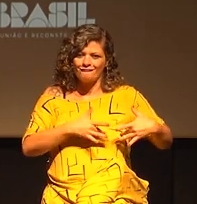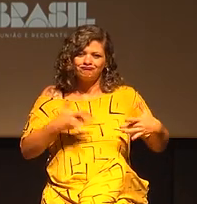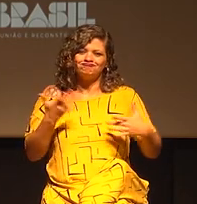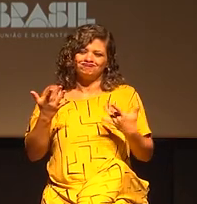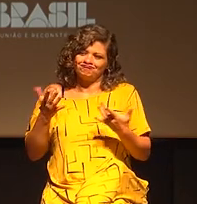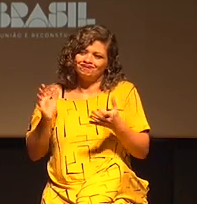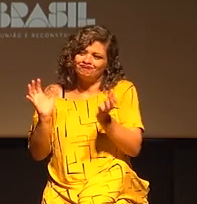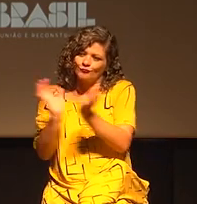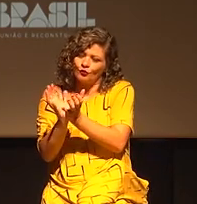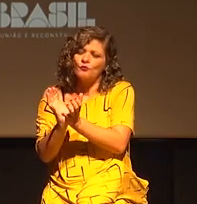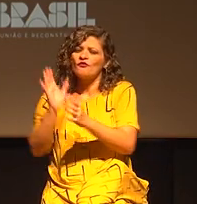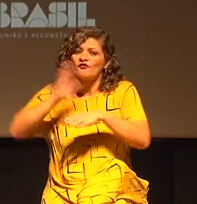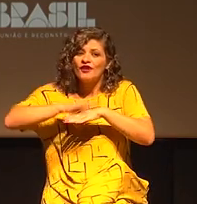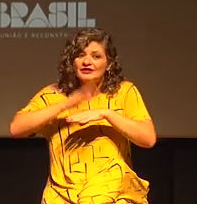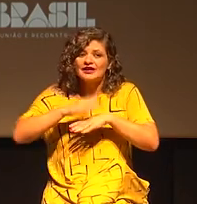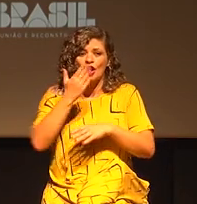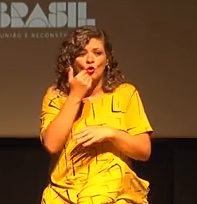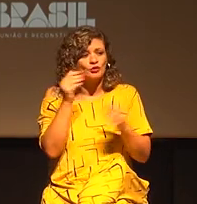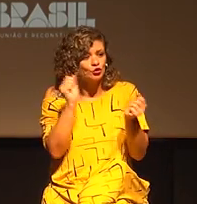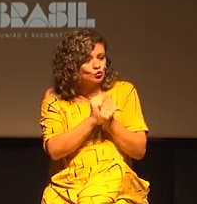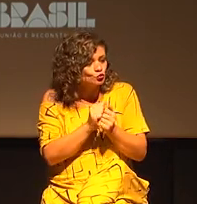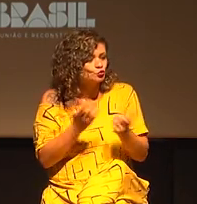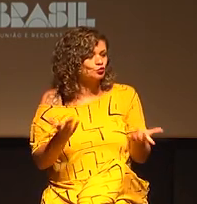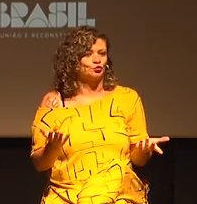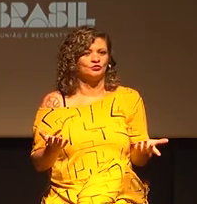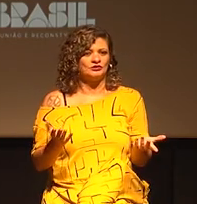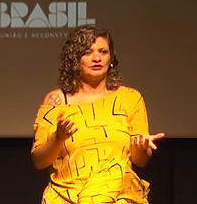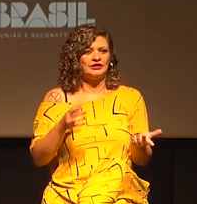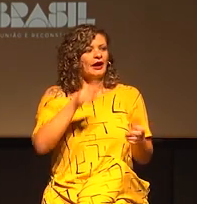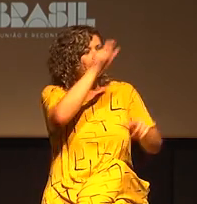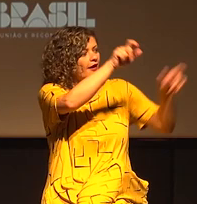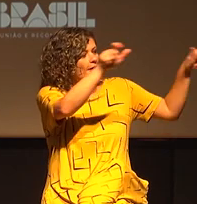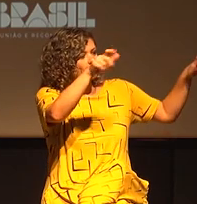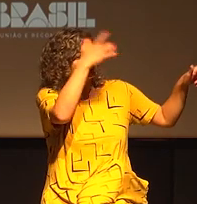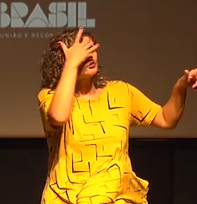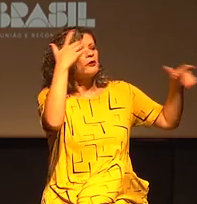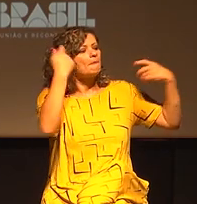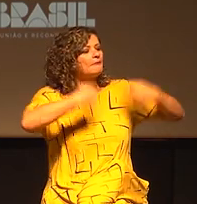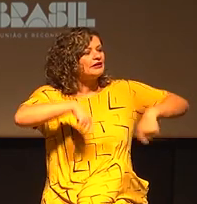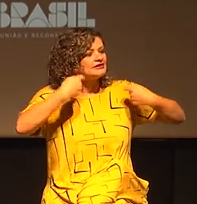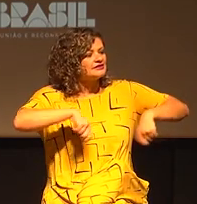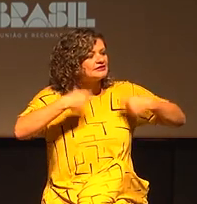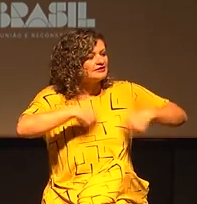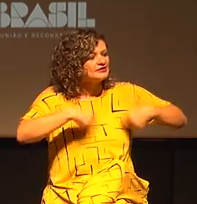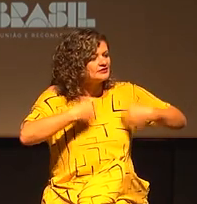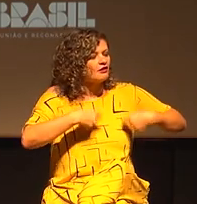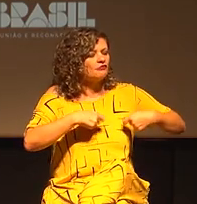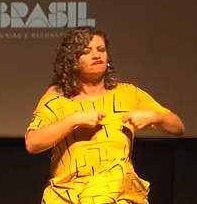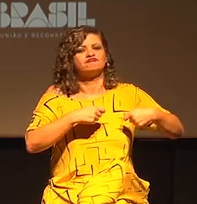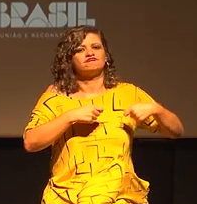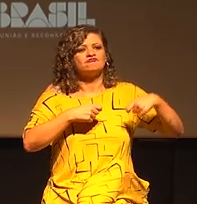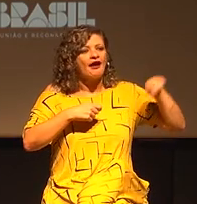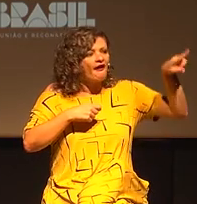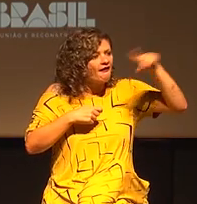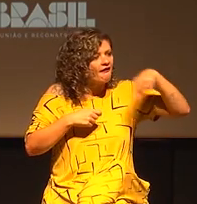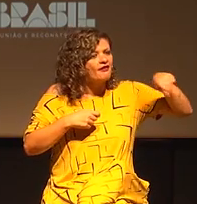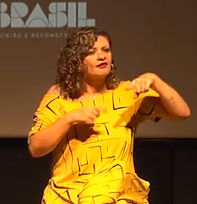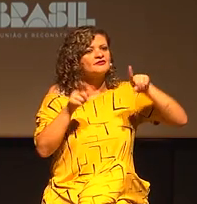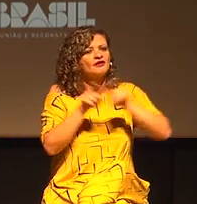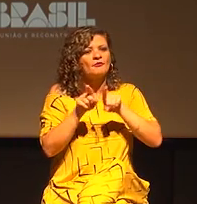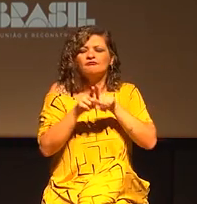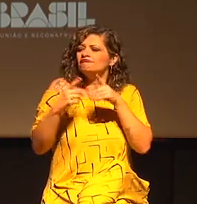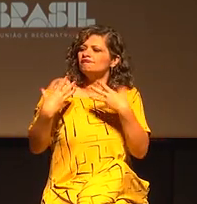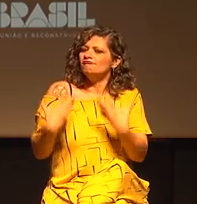e vamos produzir essa comida junto e vamos quem quem precisa também Pass passar a a a quem sabe se